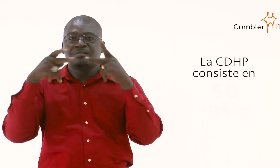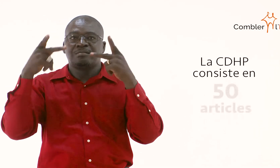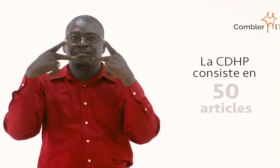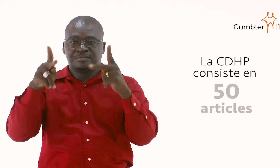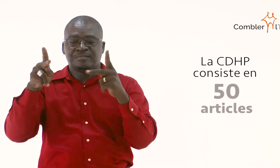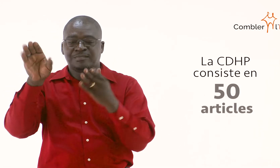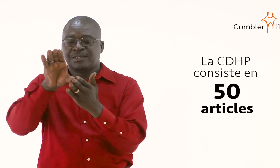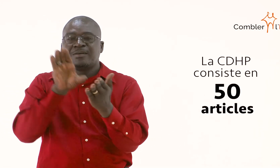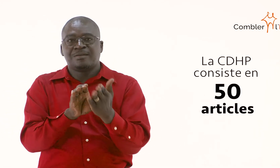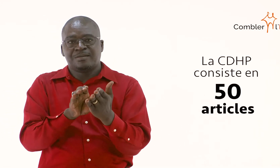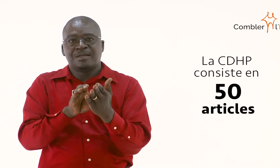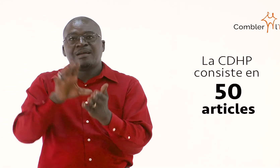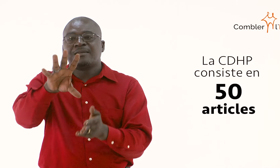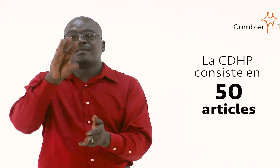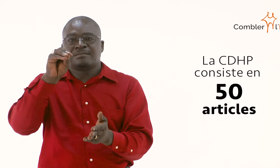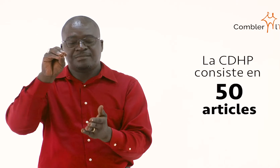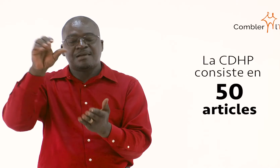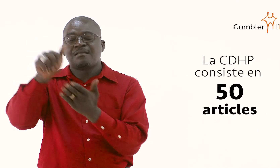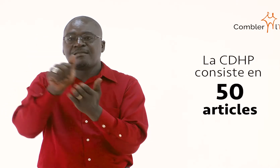en 50 articles,